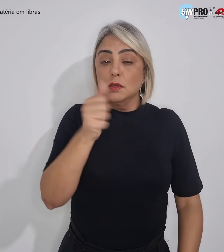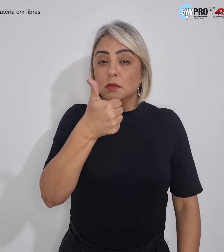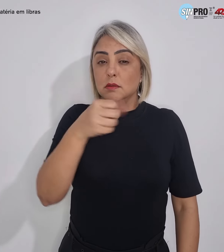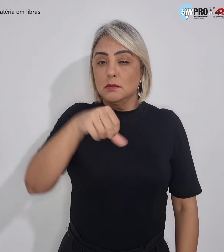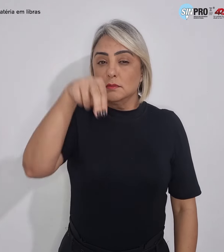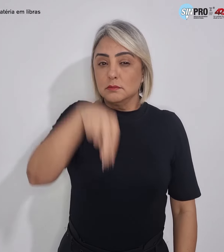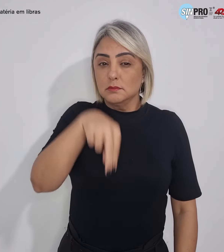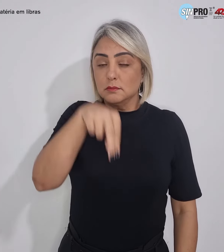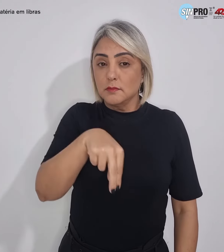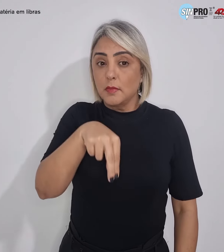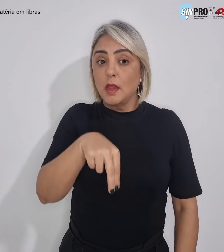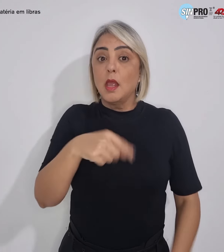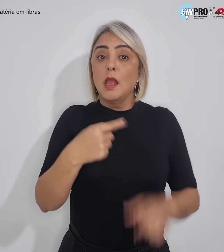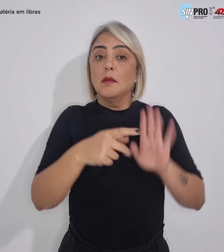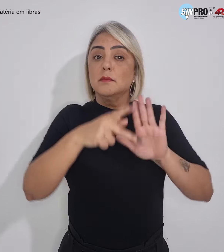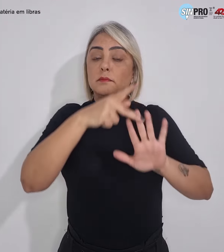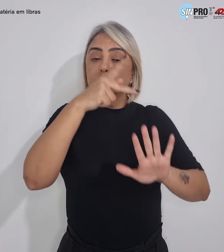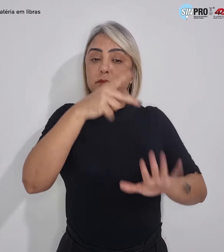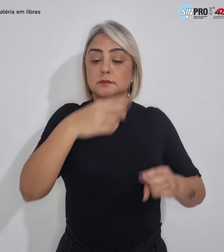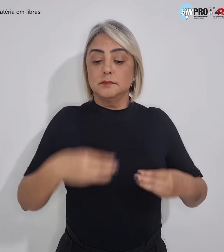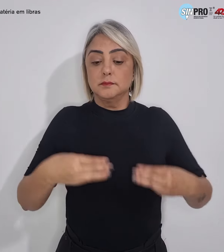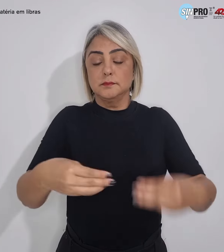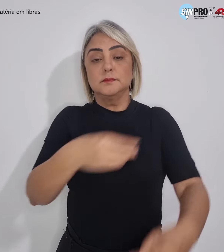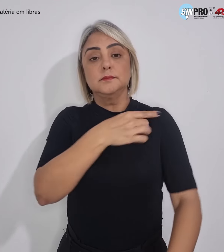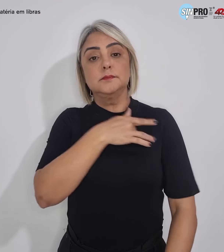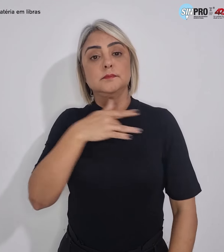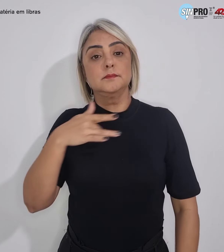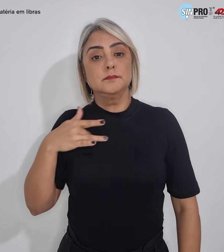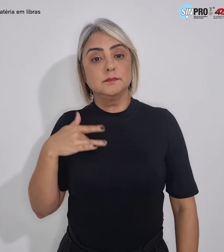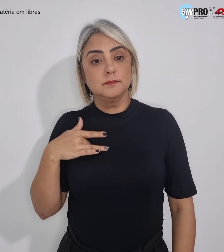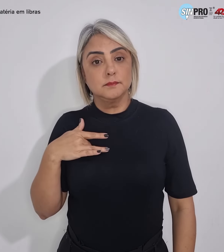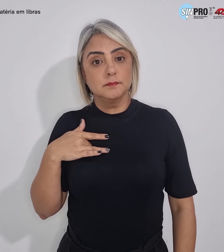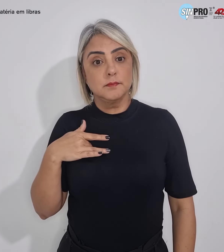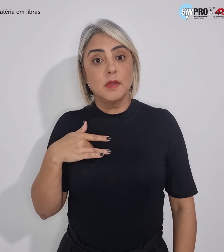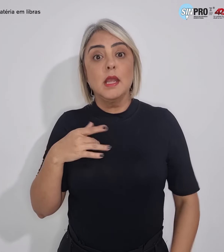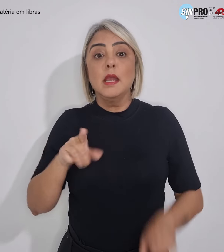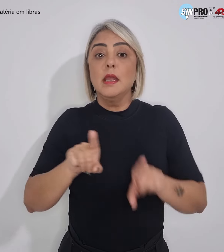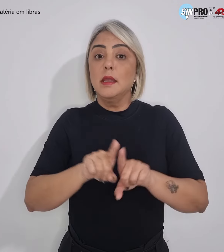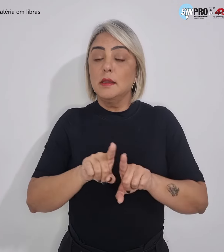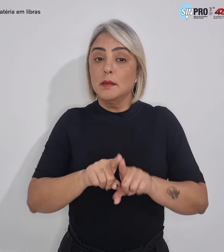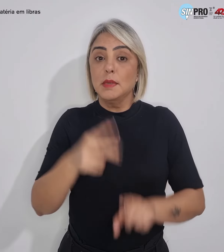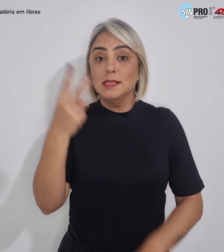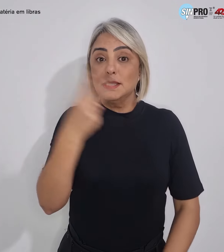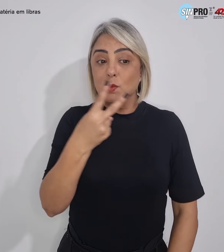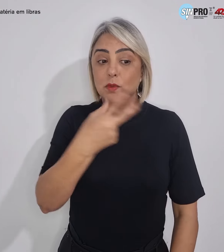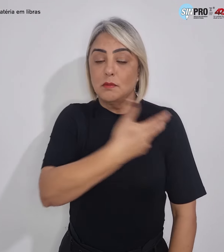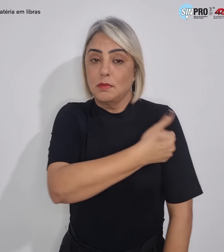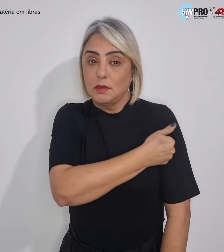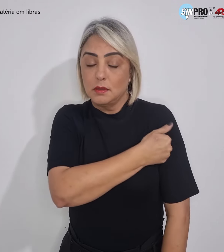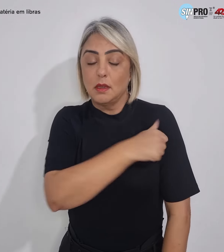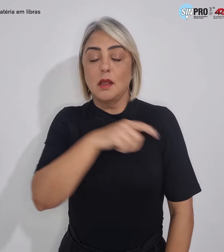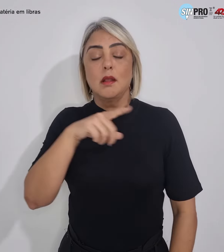e em virtude da portaria do Ministério da Saúde. E por ser segunda dose, ela deverá ser